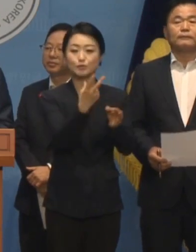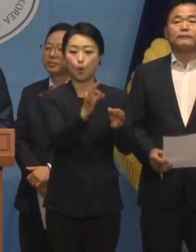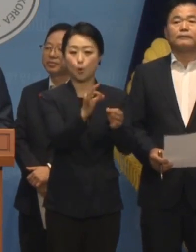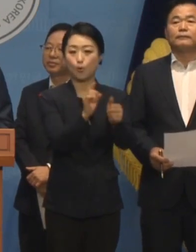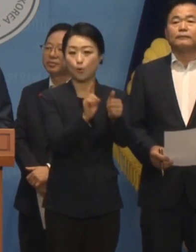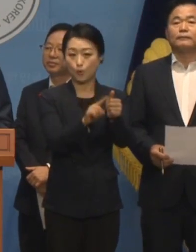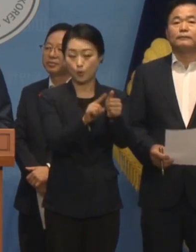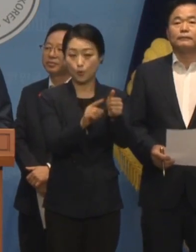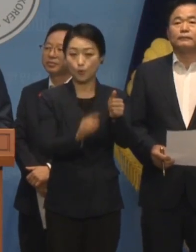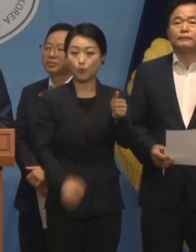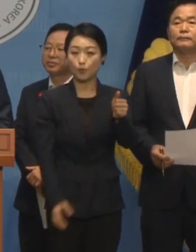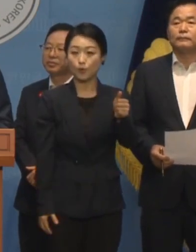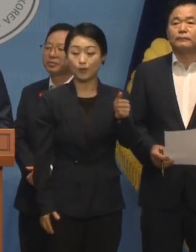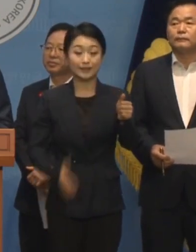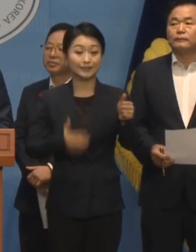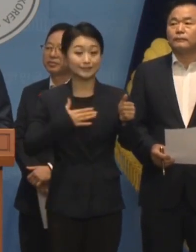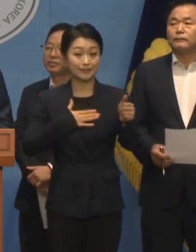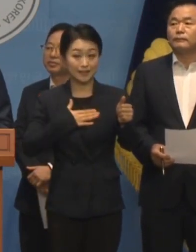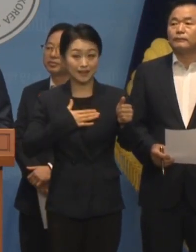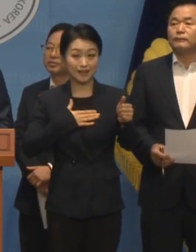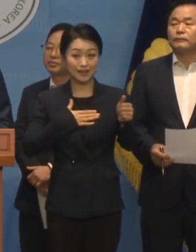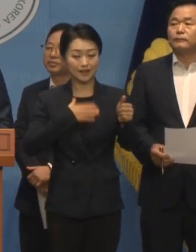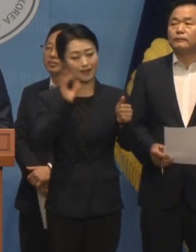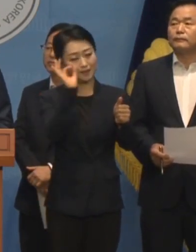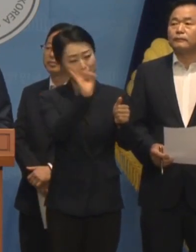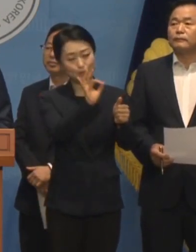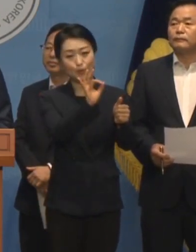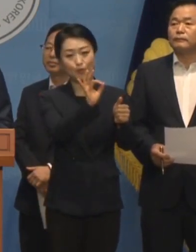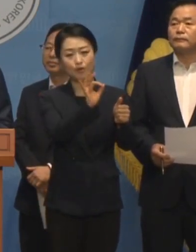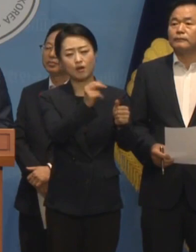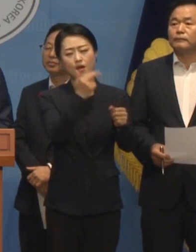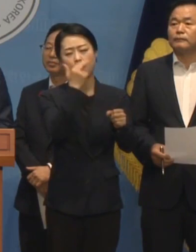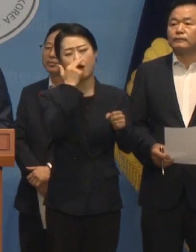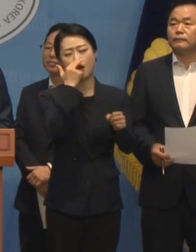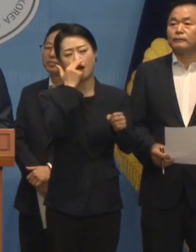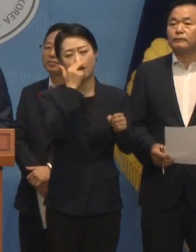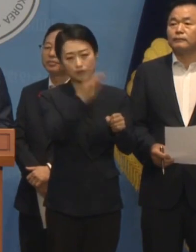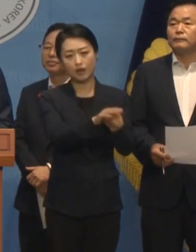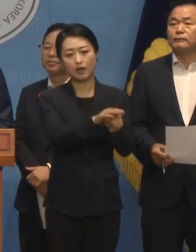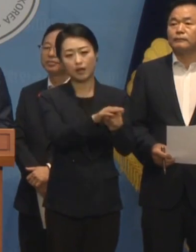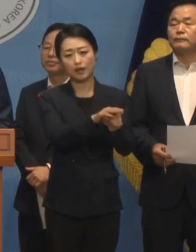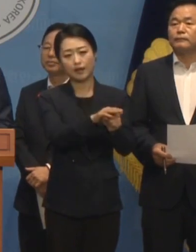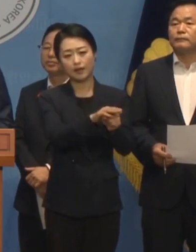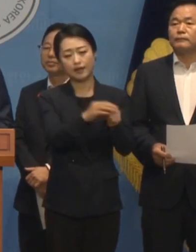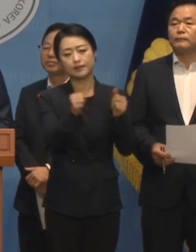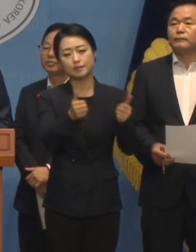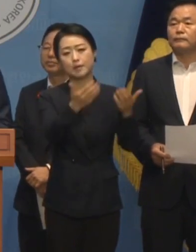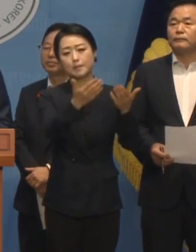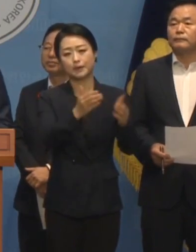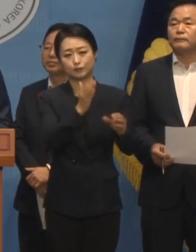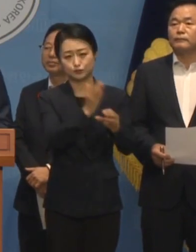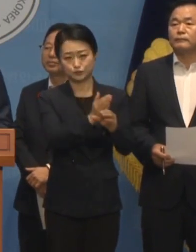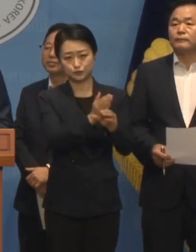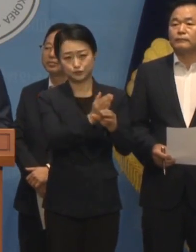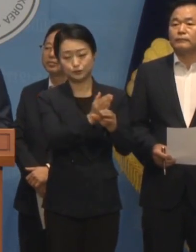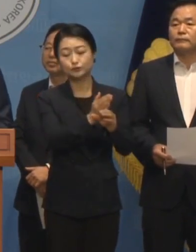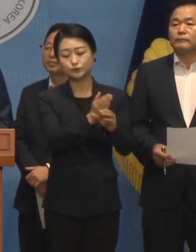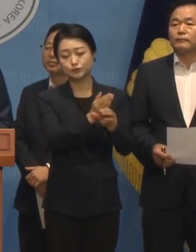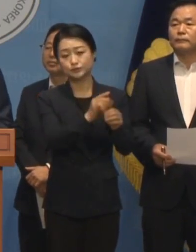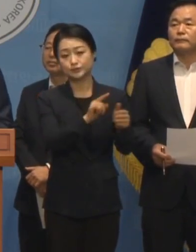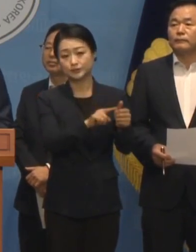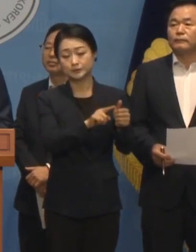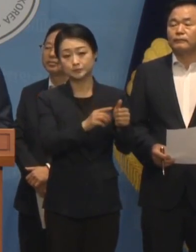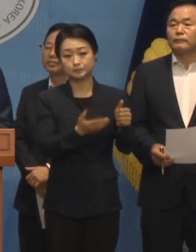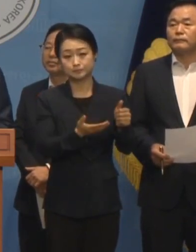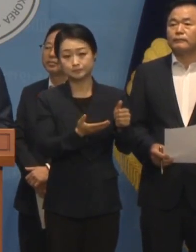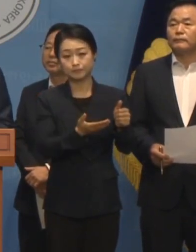부원장은 제가 알기 너무나 억울하게 수사를 받고 재판을 받고 있는 사람입니다.